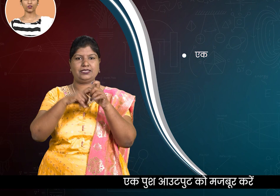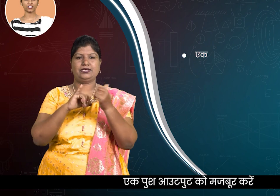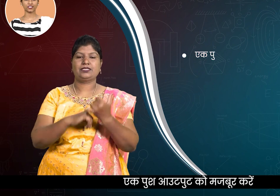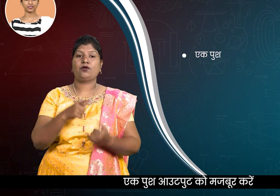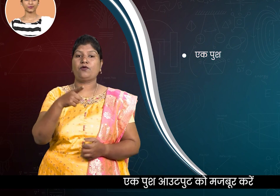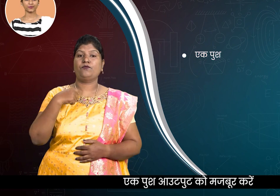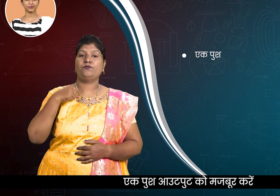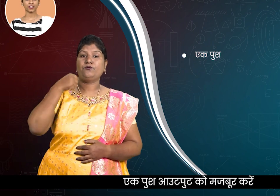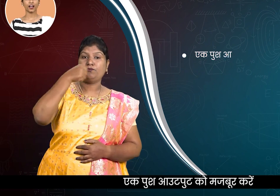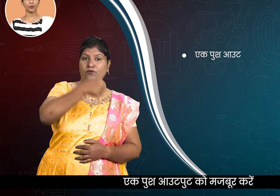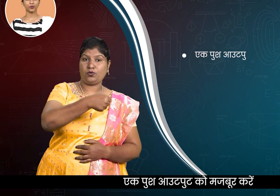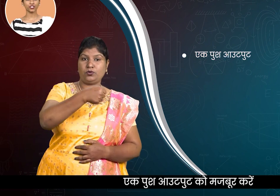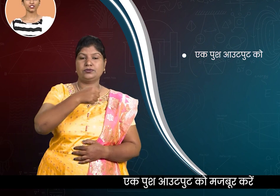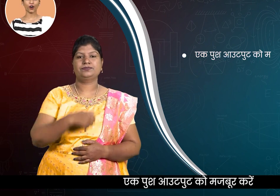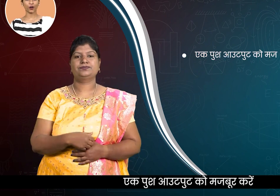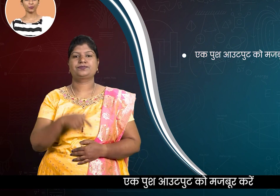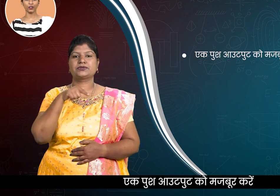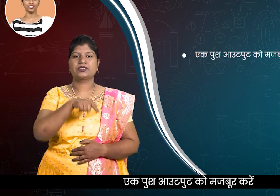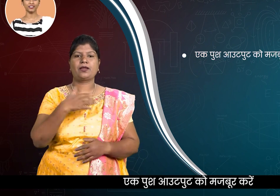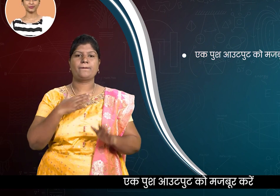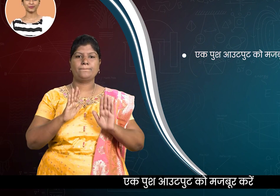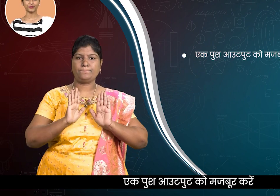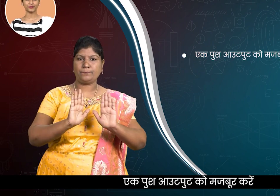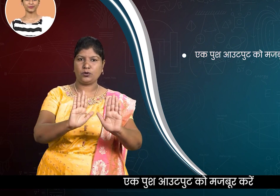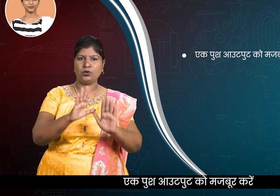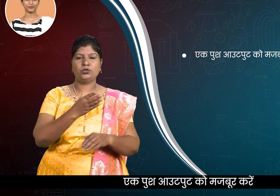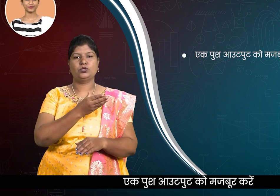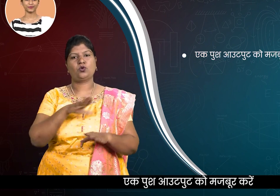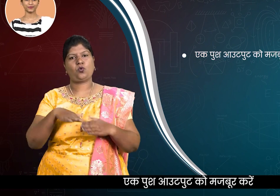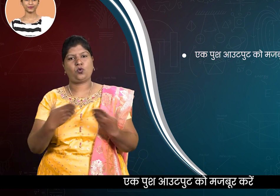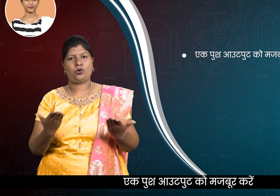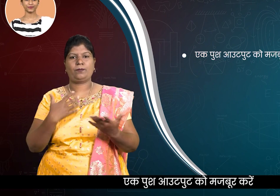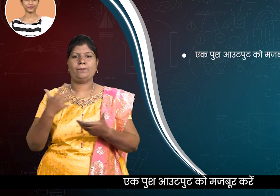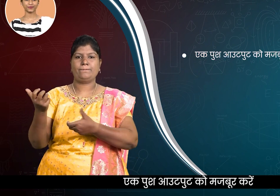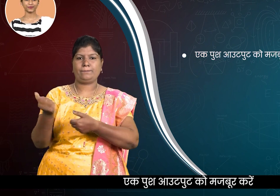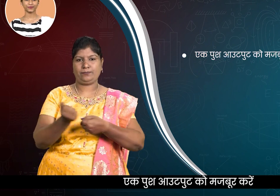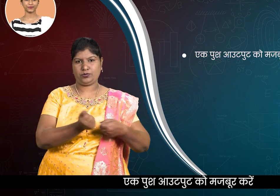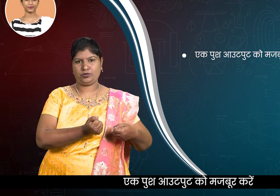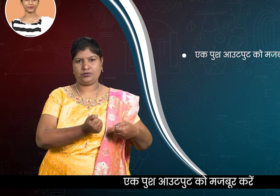एक पुश आउटपुट को मजबूर करें।